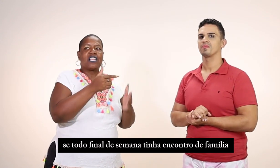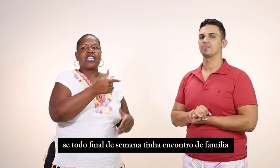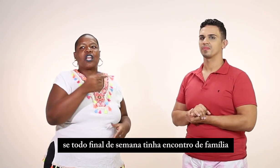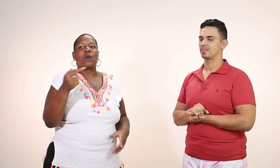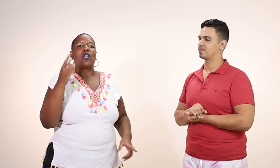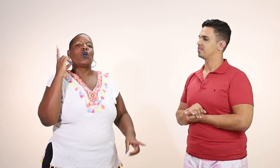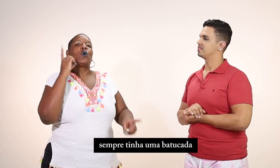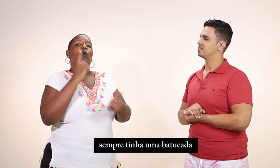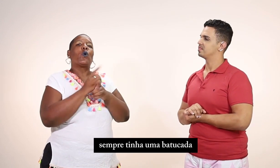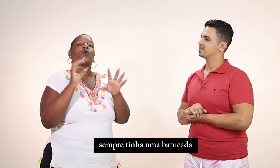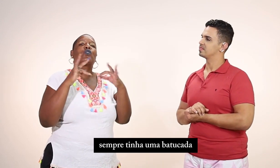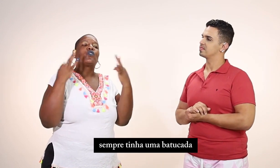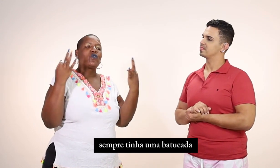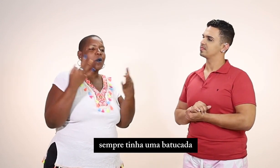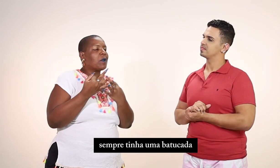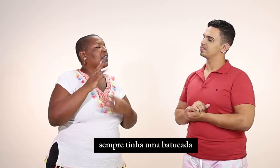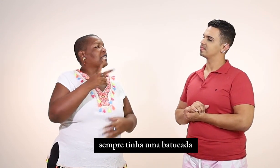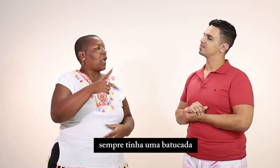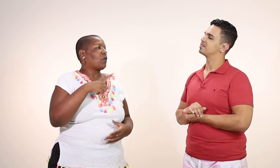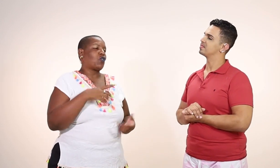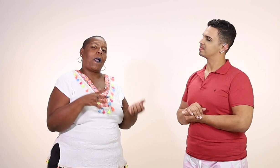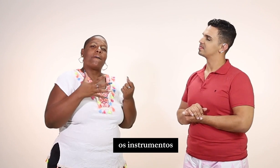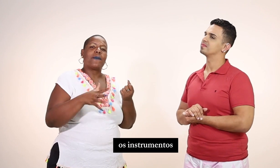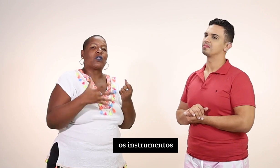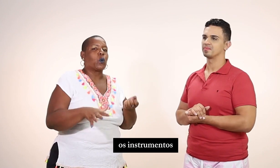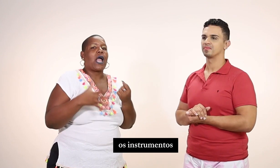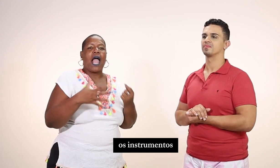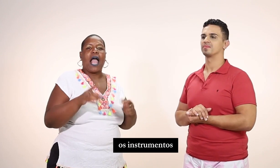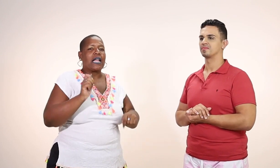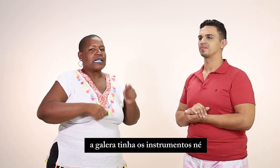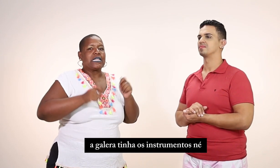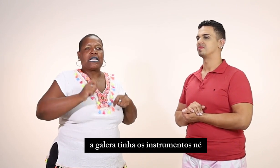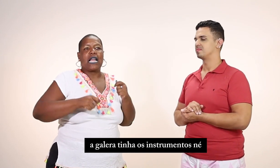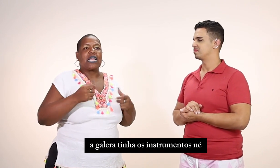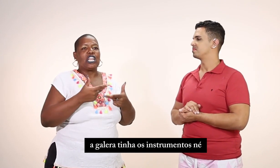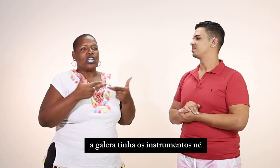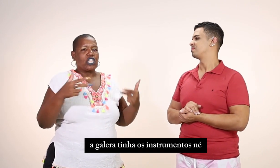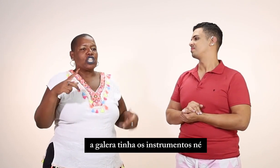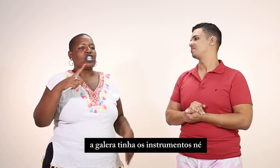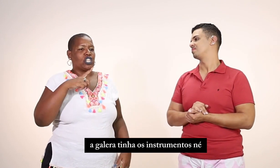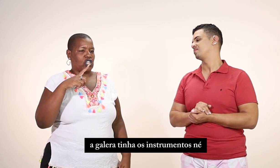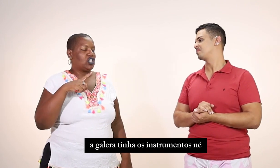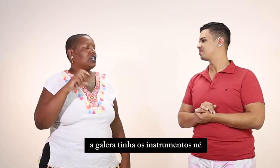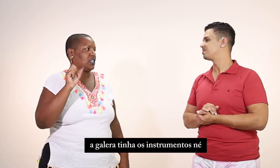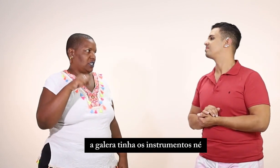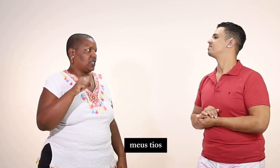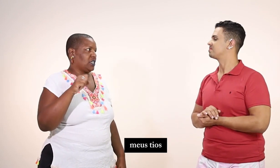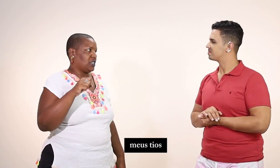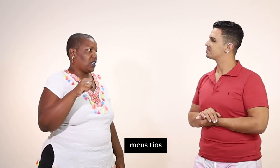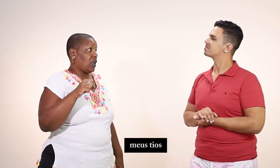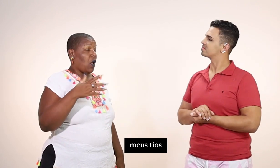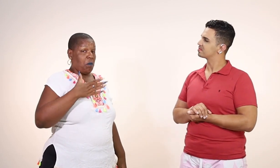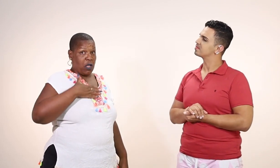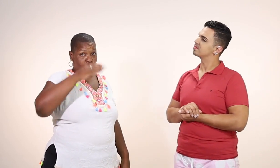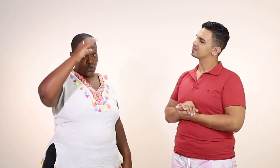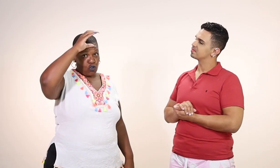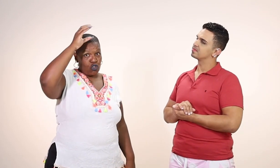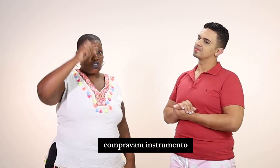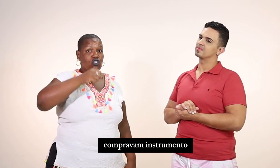família, sempre tinha uma batucada. Os instrumentos, a galera tinha os instrumentos. Né? Meus tios compravam